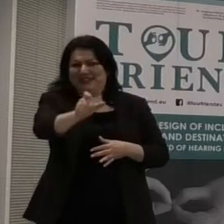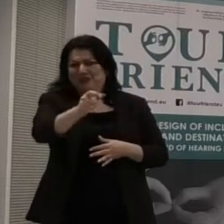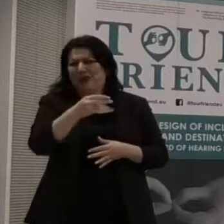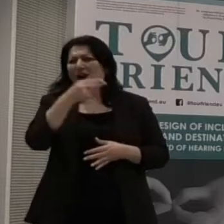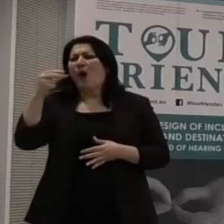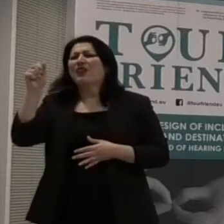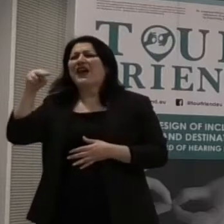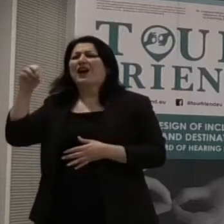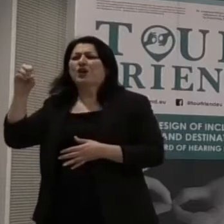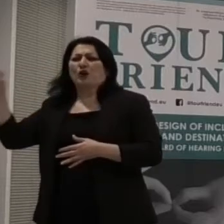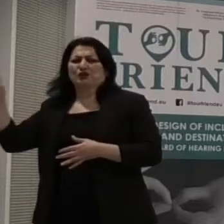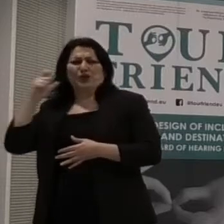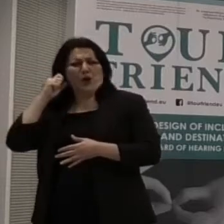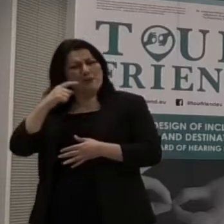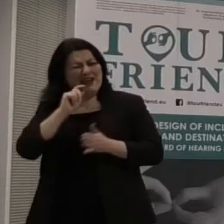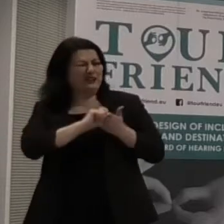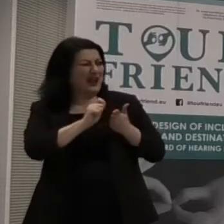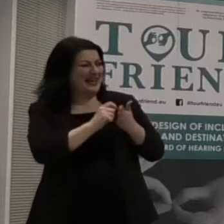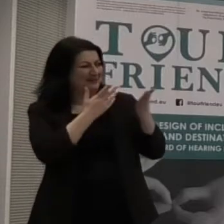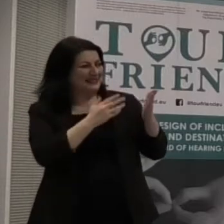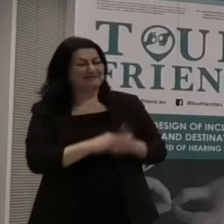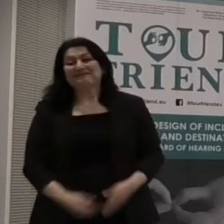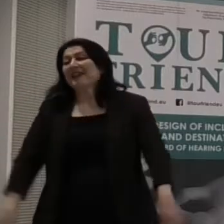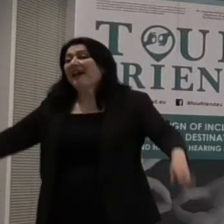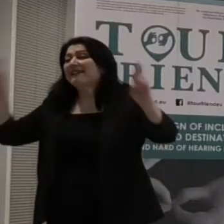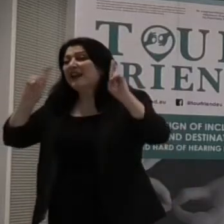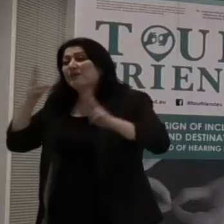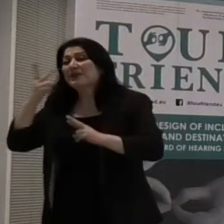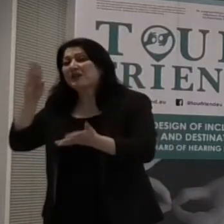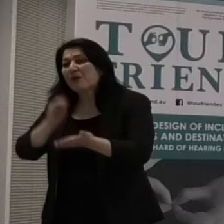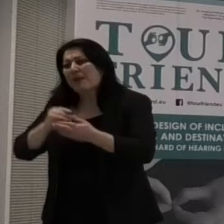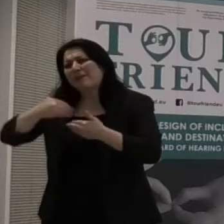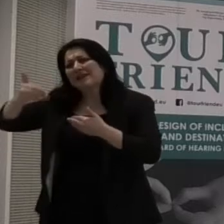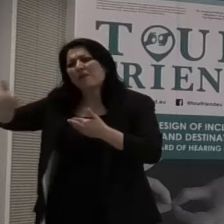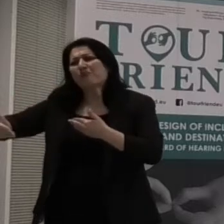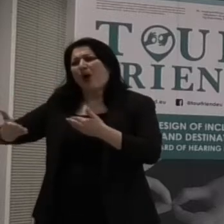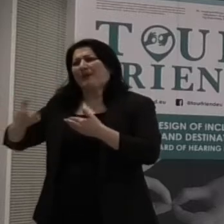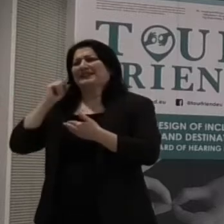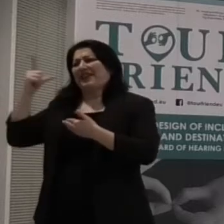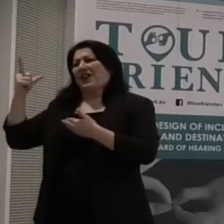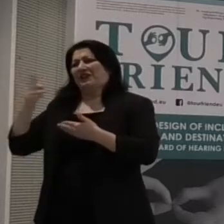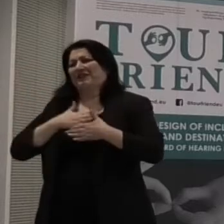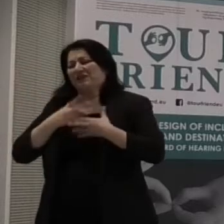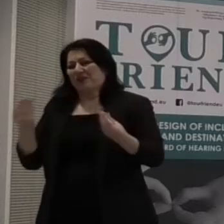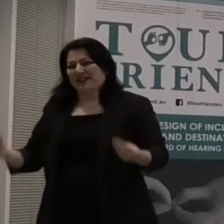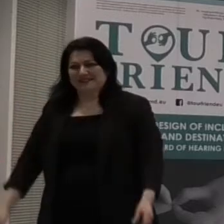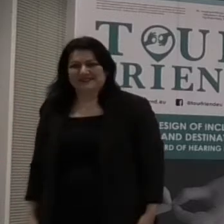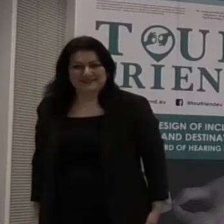Και ευχόμαστε να σας δούμε σύντομα στις επόμενες δράσεις μας. Σας ευχαριστούμε πολύ.